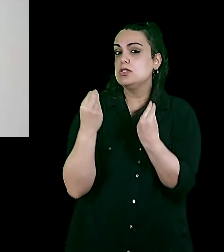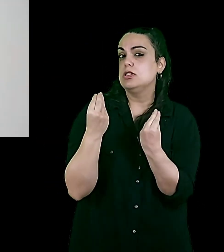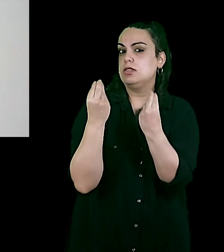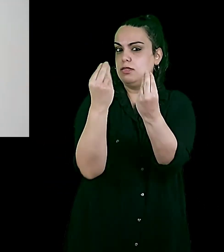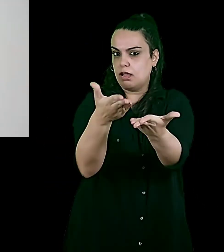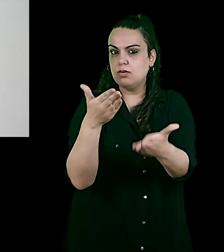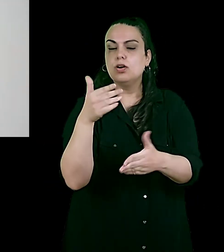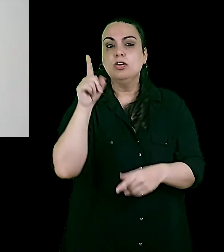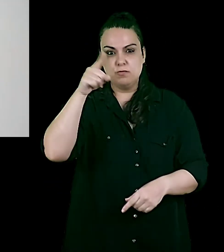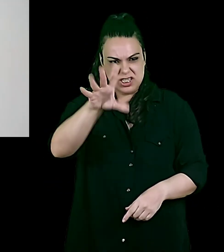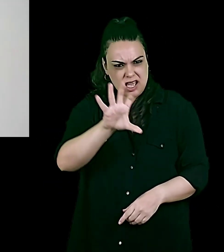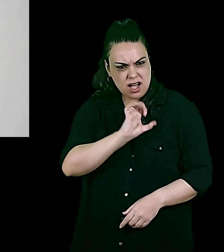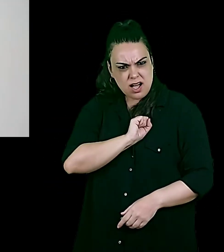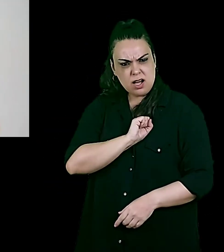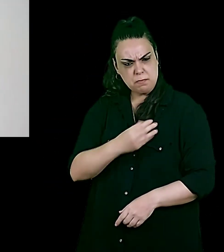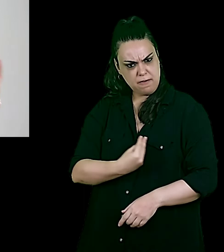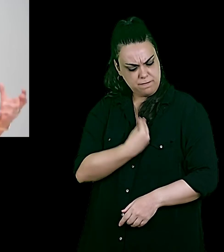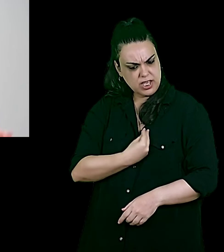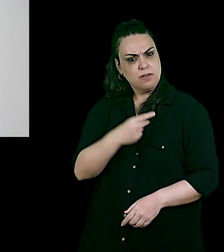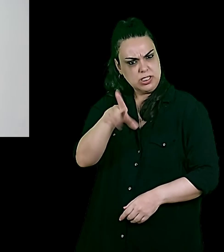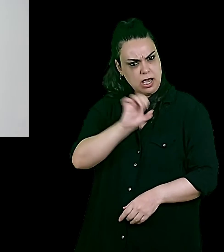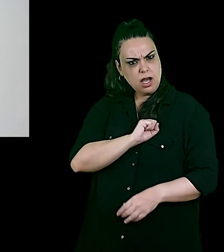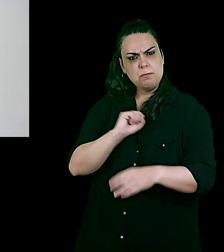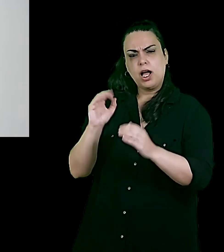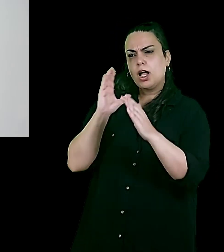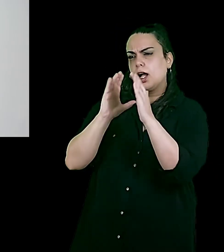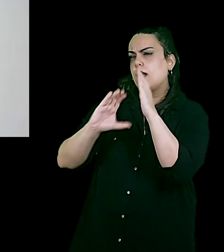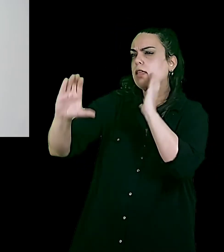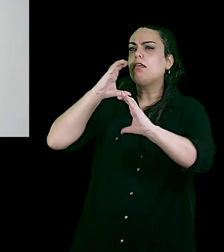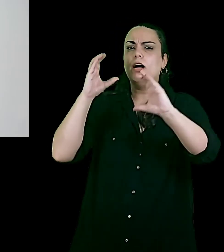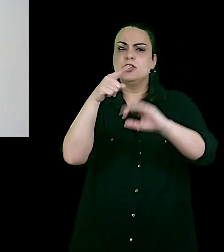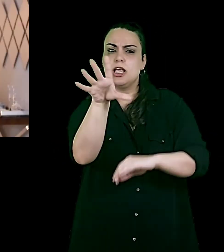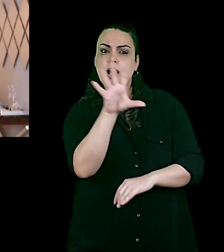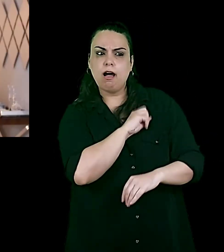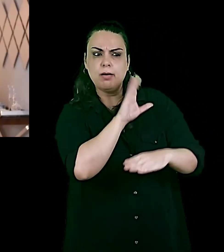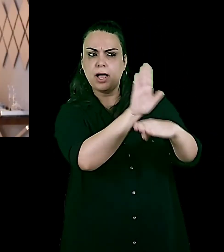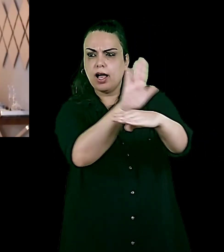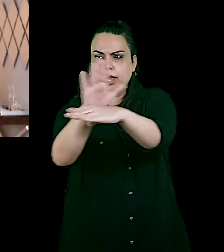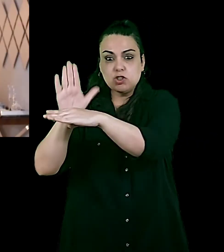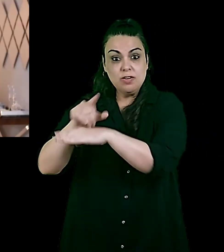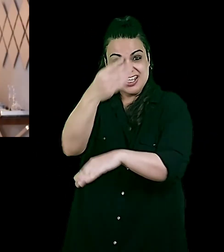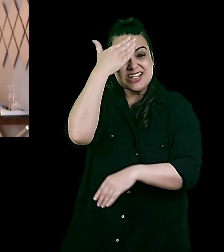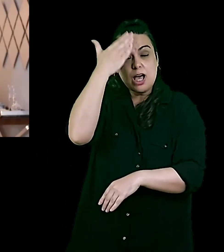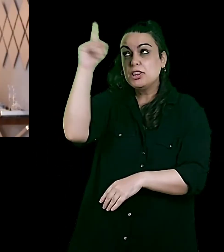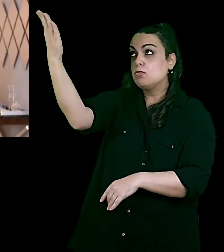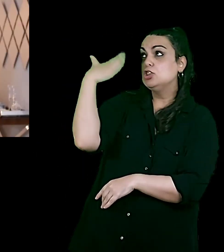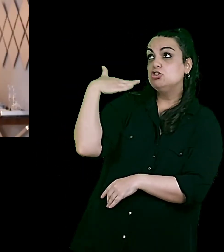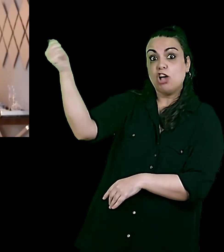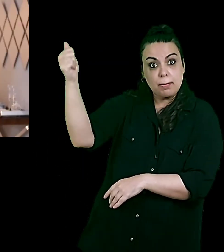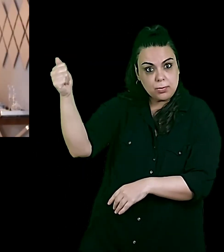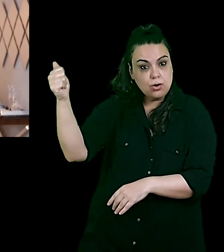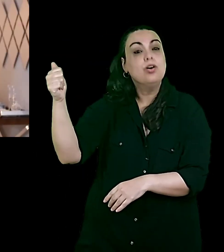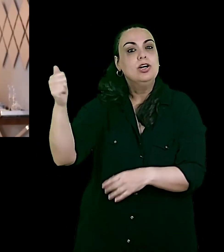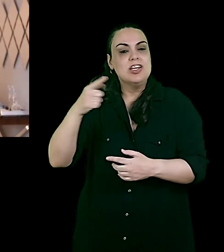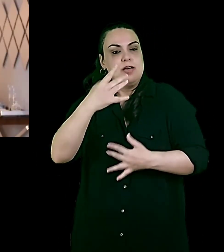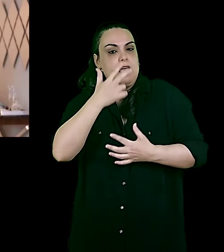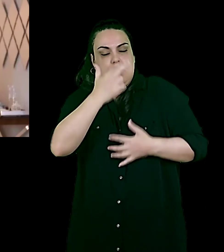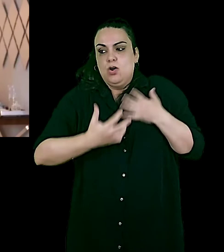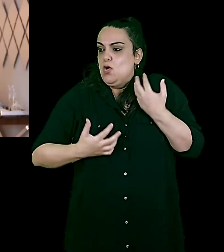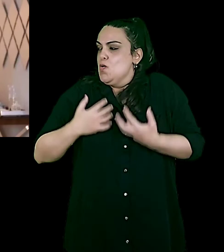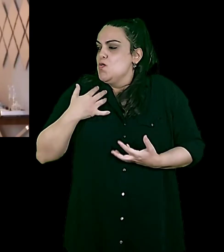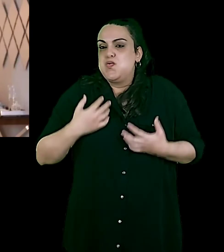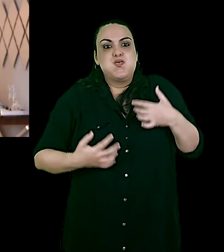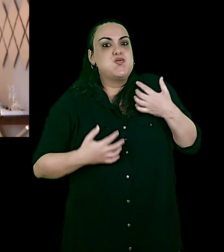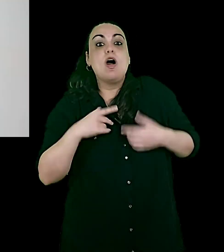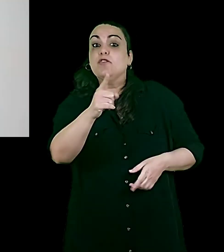confiou no seu coração, se você ama a vida, e se você ama cantar, se você ama ajudar pessoas, se você sabe que foi chamado por Deus e isso queima dentro